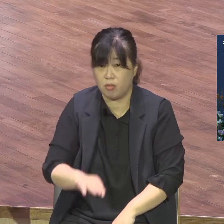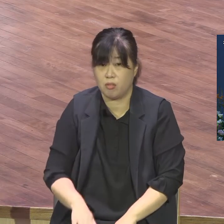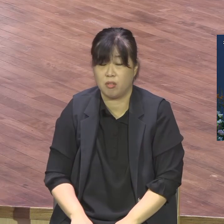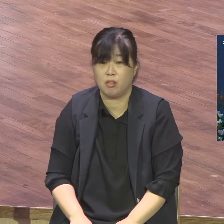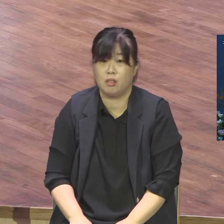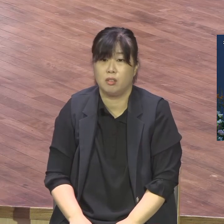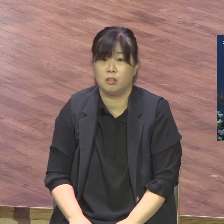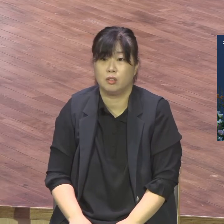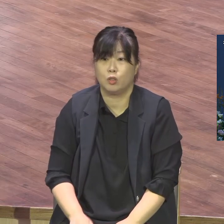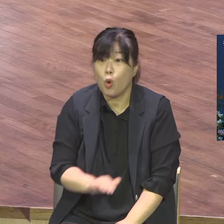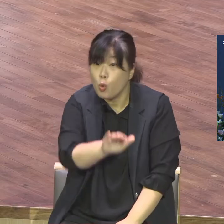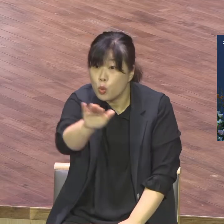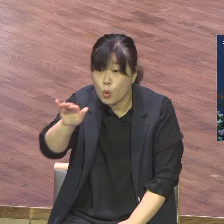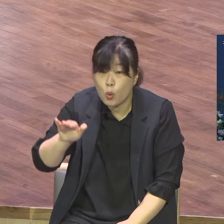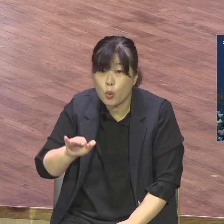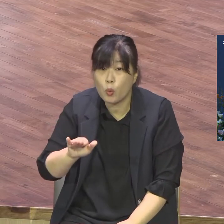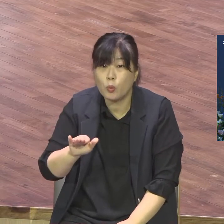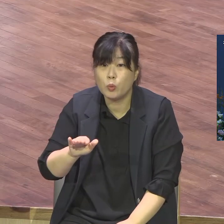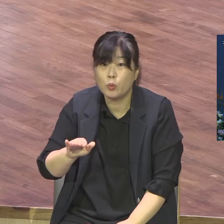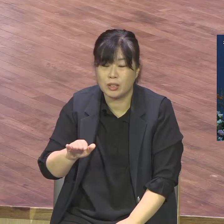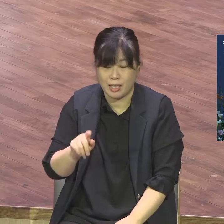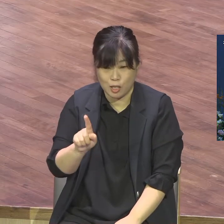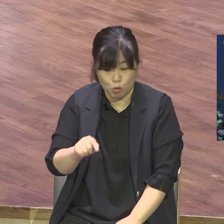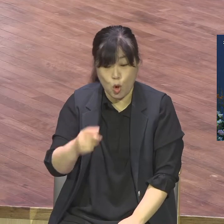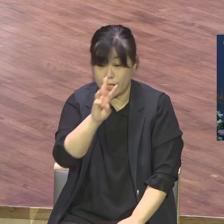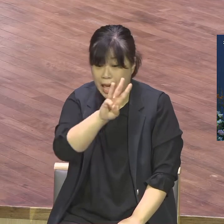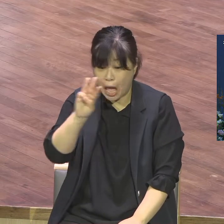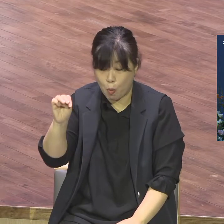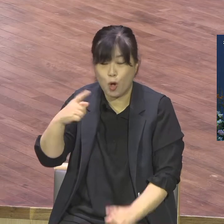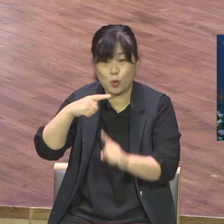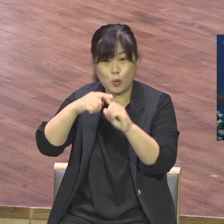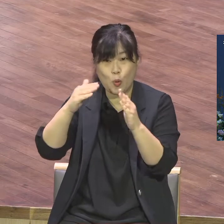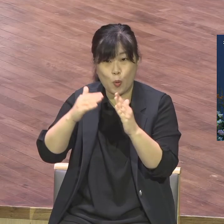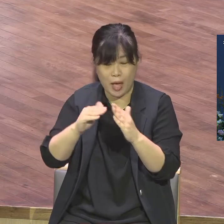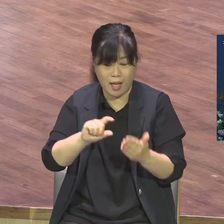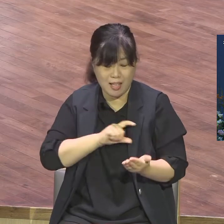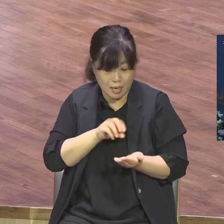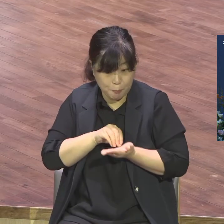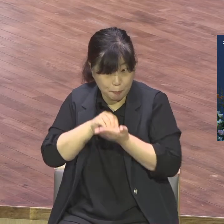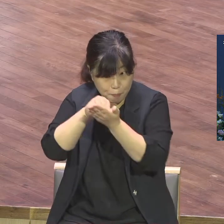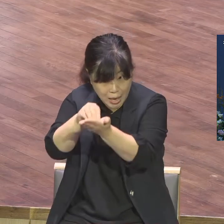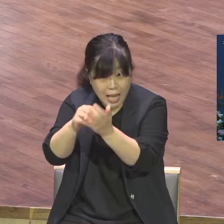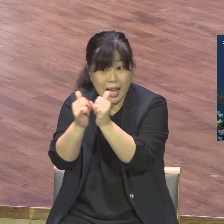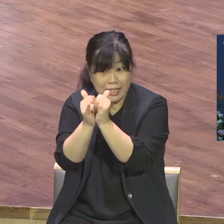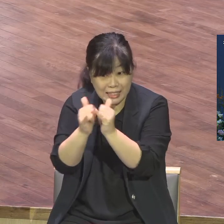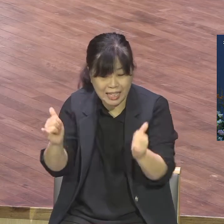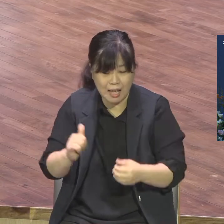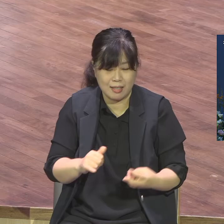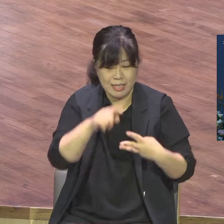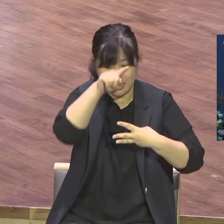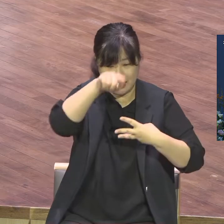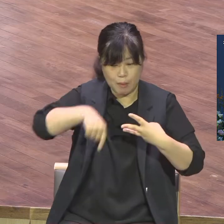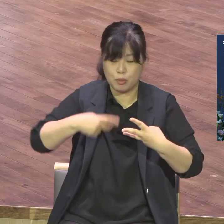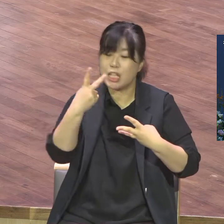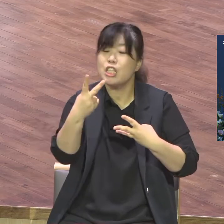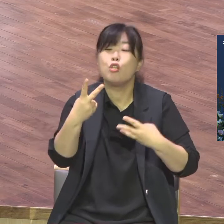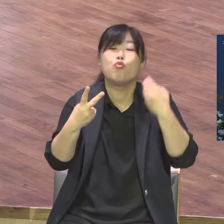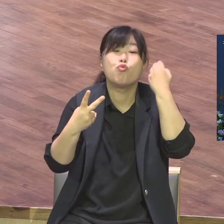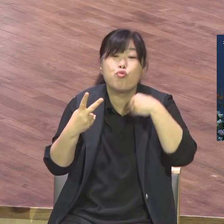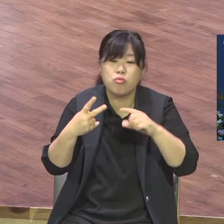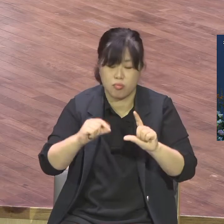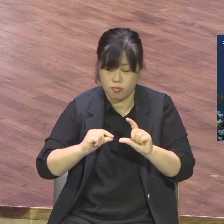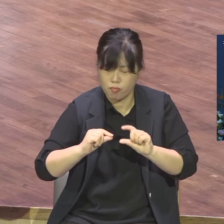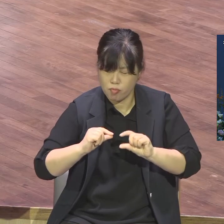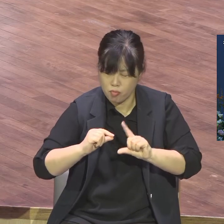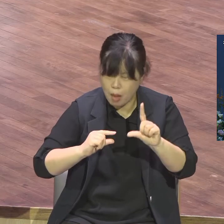여자예요. 3분의 1이 남자예요. 3분의 1 남자들도 거의 덩신들이에요. 여자